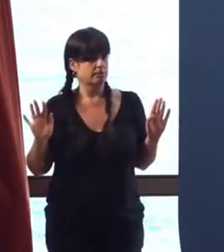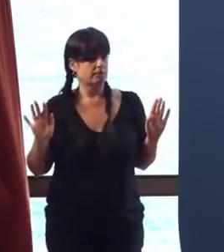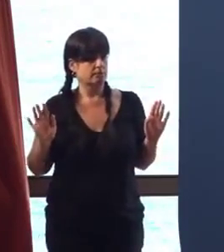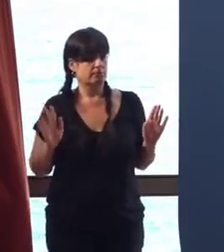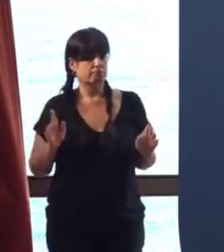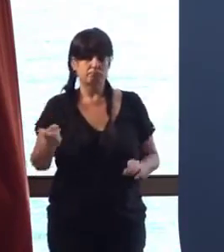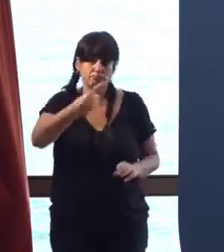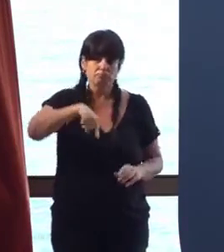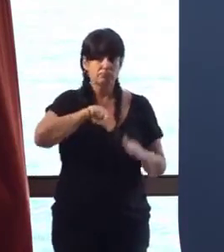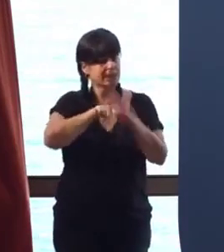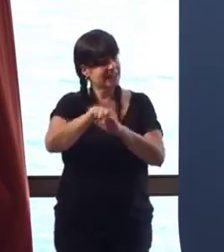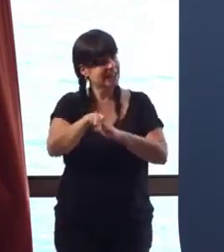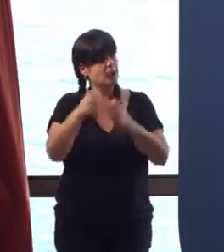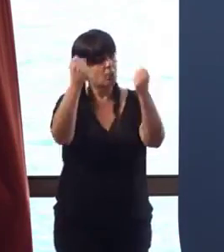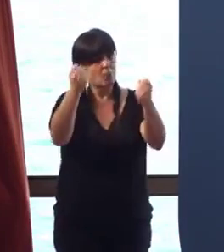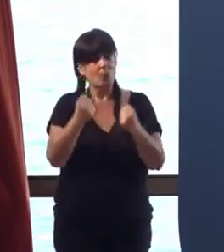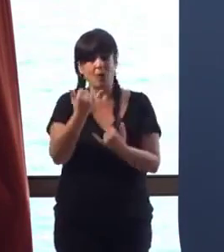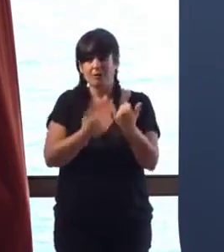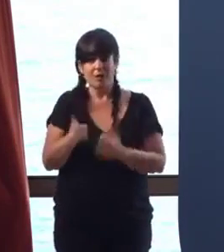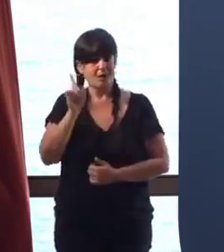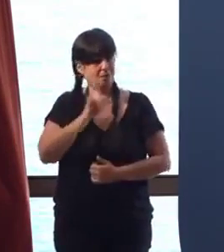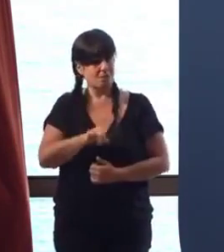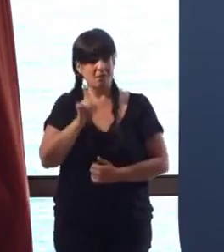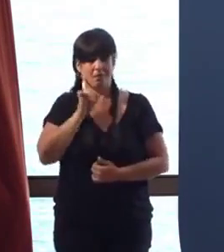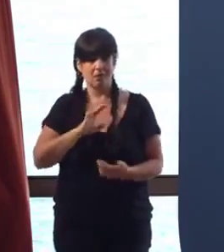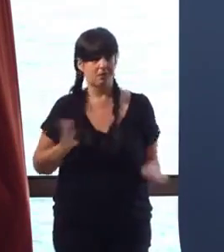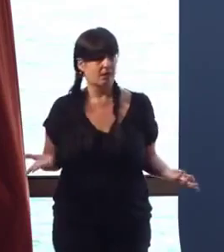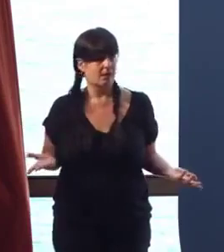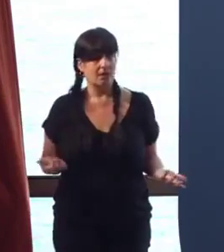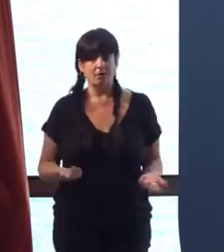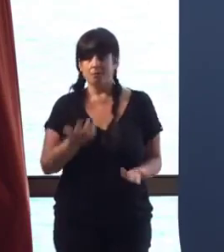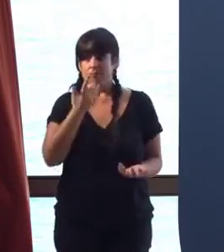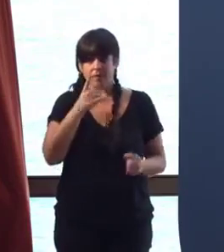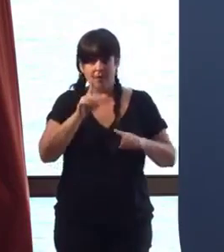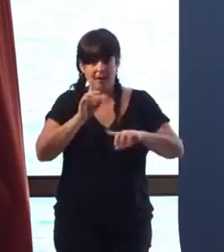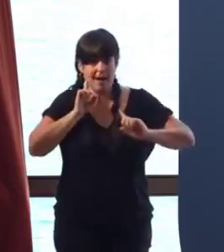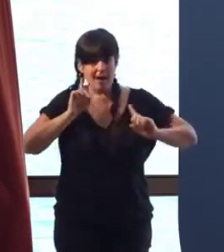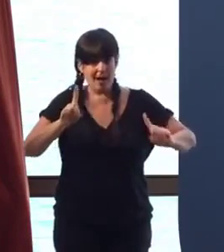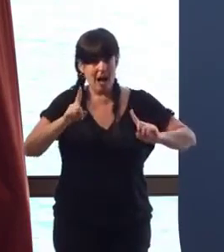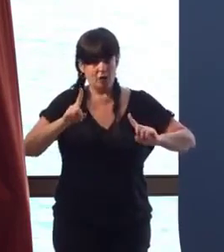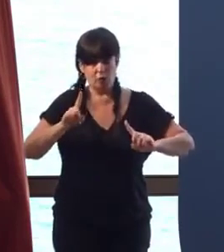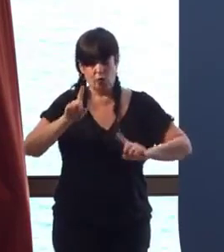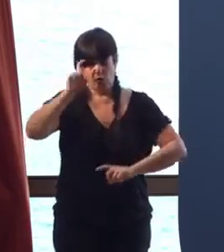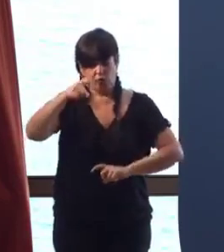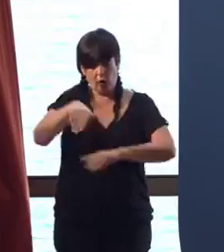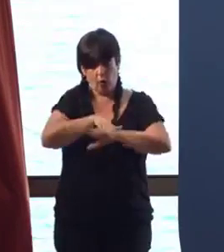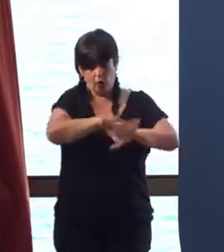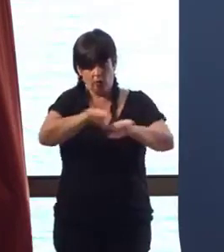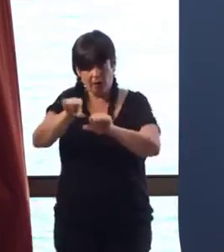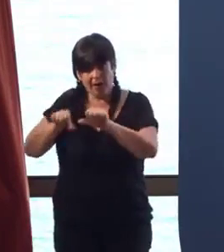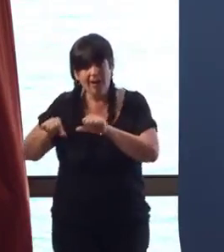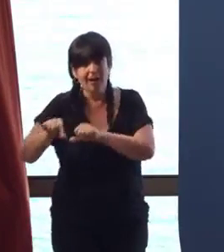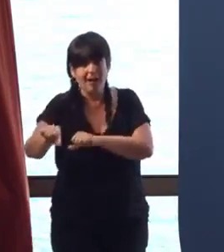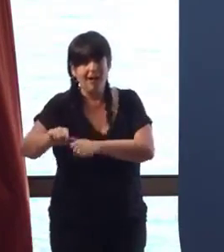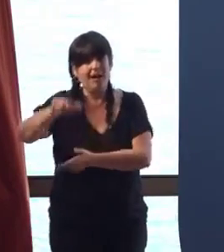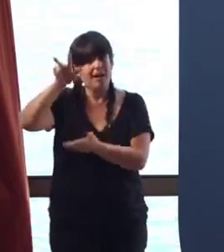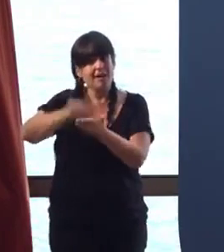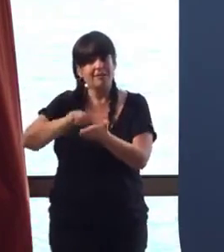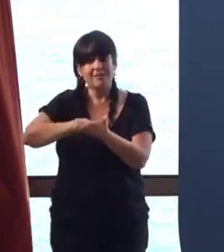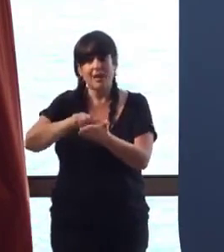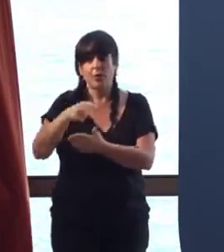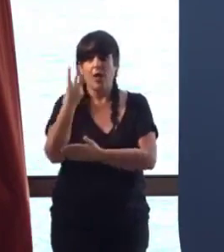Sabemos gestionar. Y es mentira. Desde que gobierna el señor Feijó en Galicia se ha triplicado la deuda. Más de 10